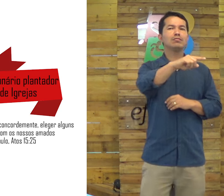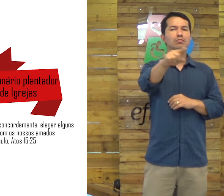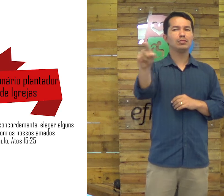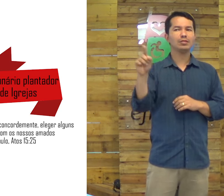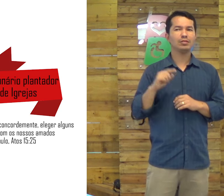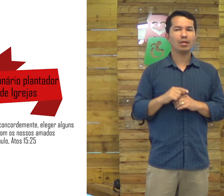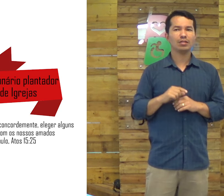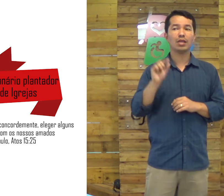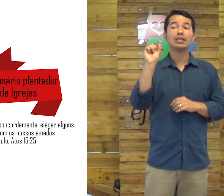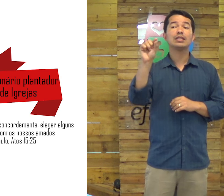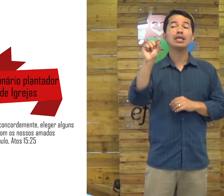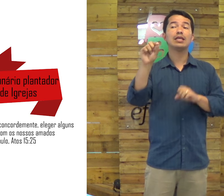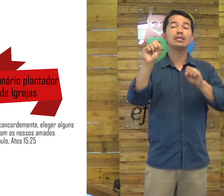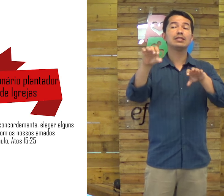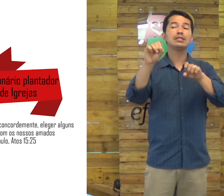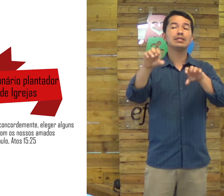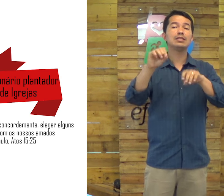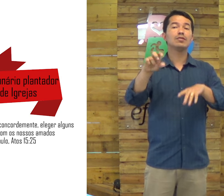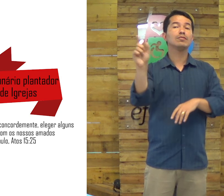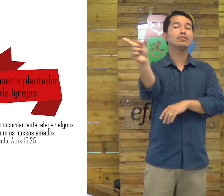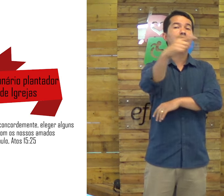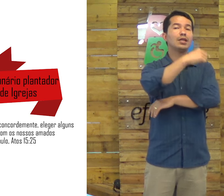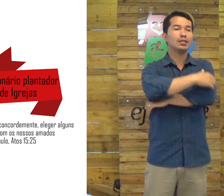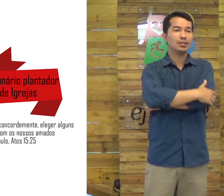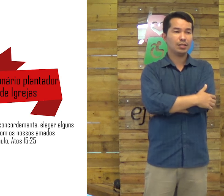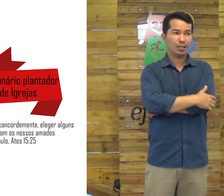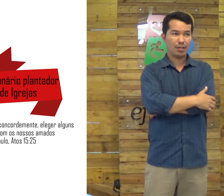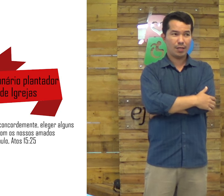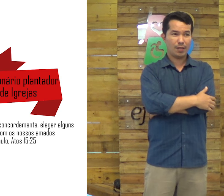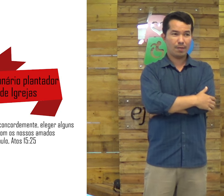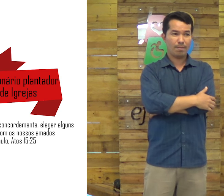E eu pergunto para vocês, quem tem ensinado a você?